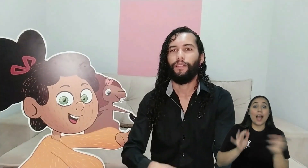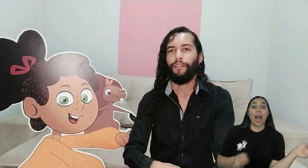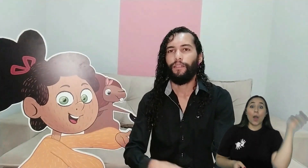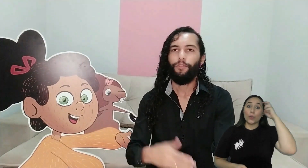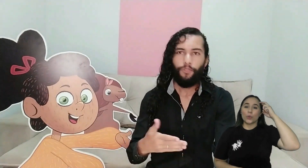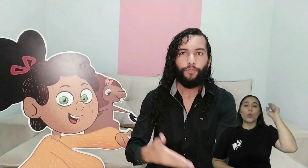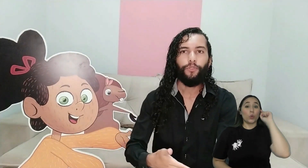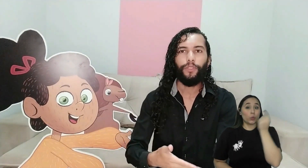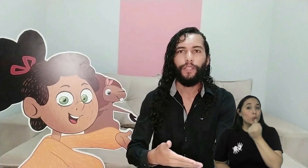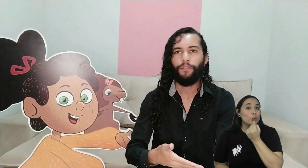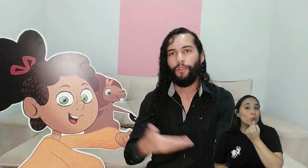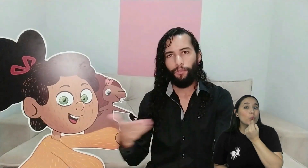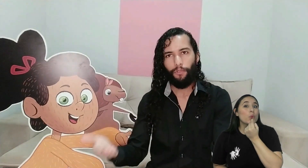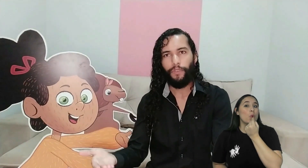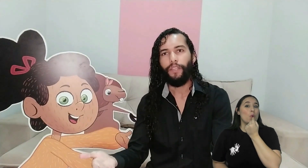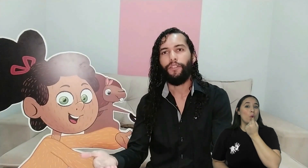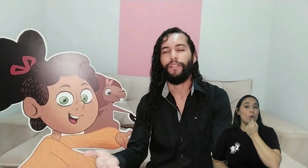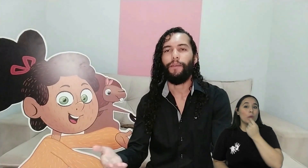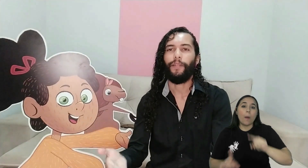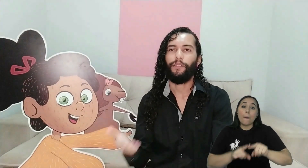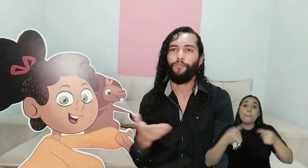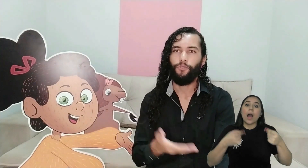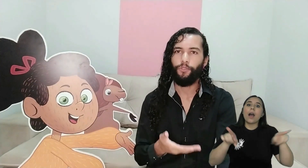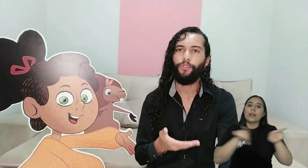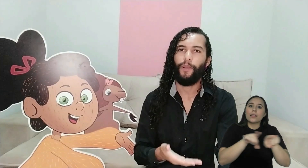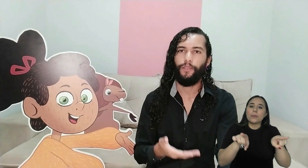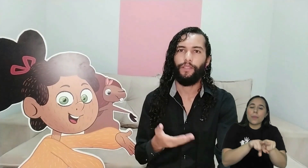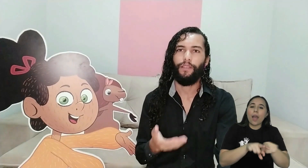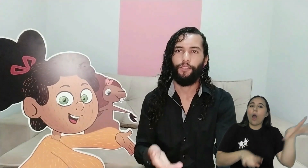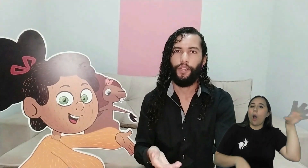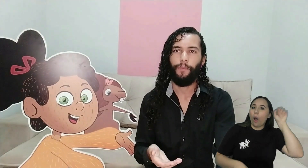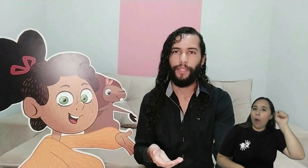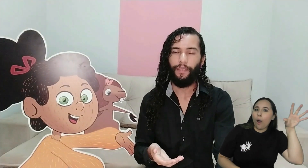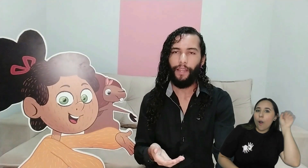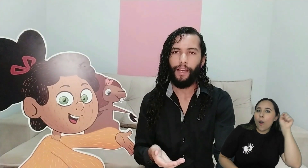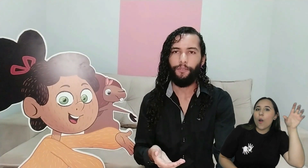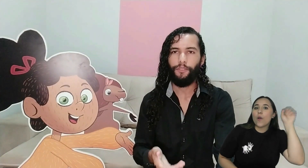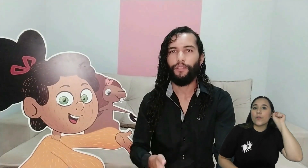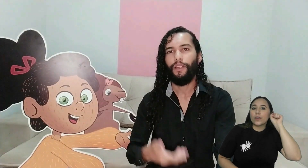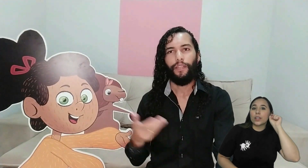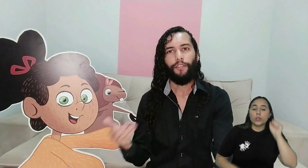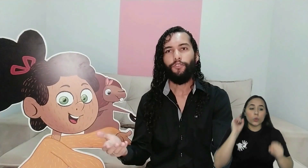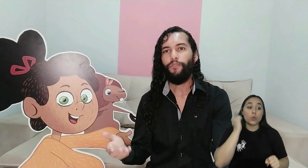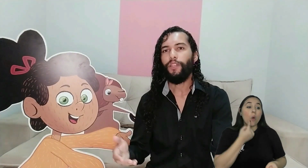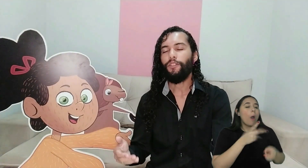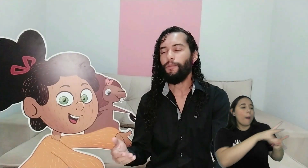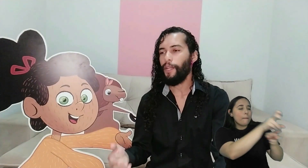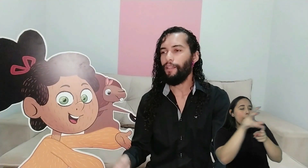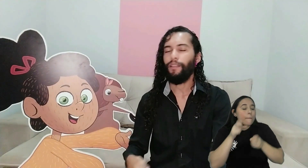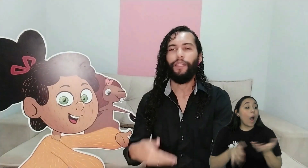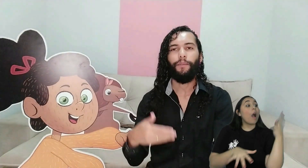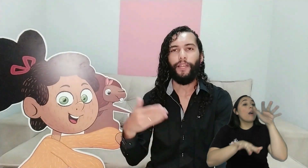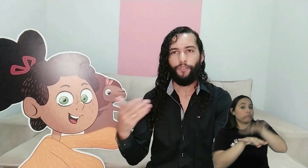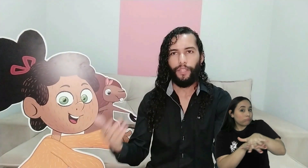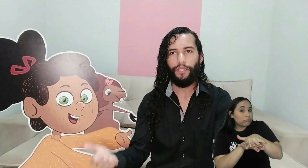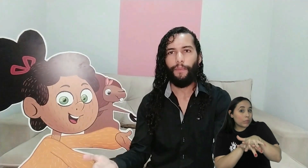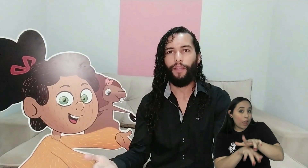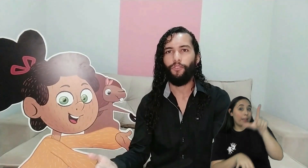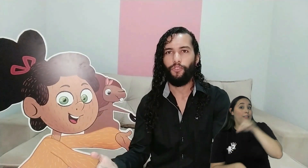pessoas, tanto surdas quanto ouvintes, né, para que os surdos possam se sentir representados e os ouvintes para terem mais